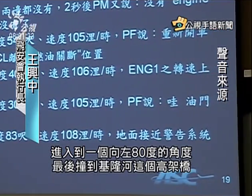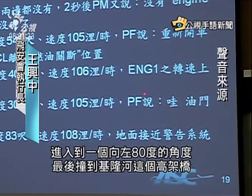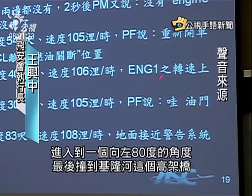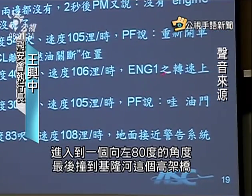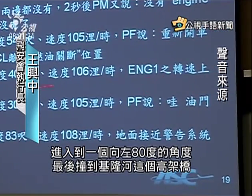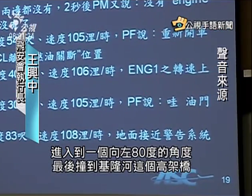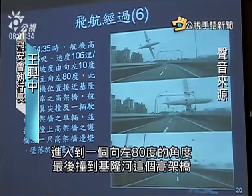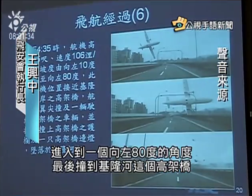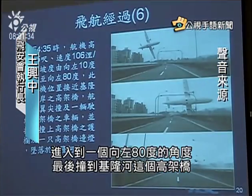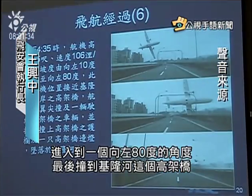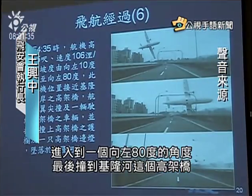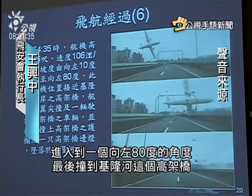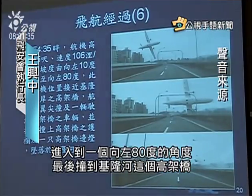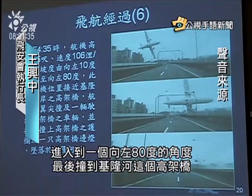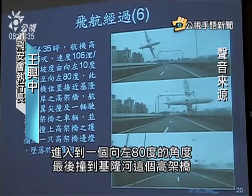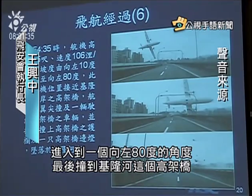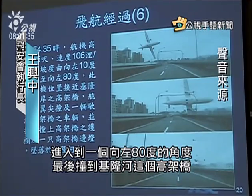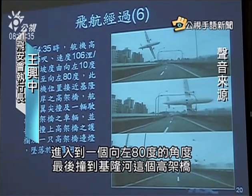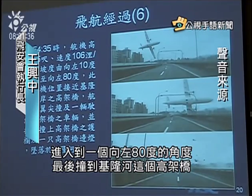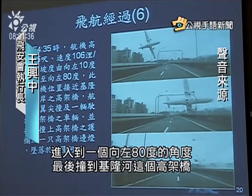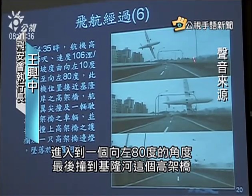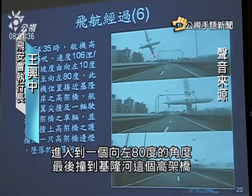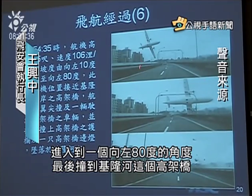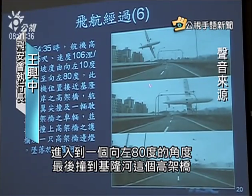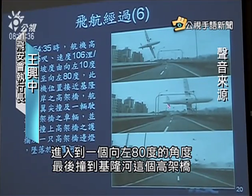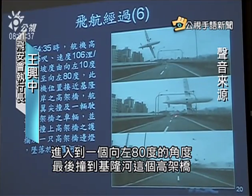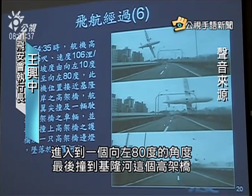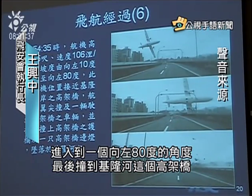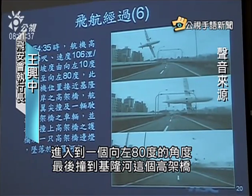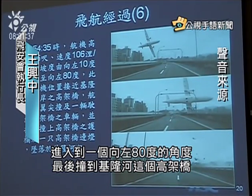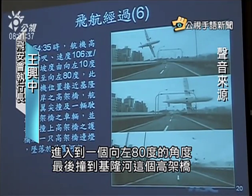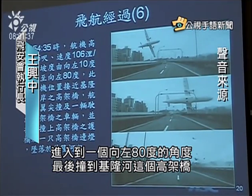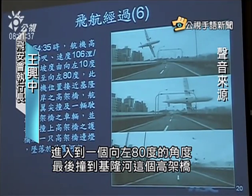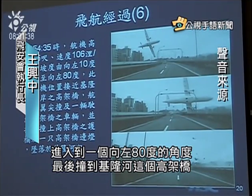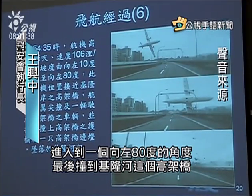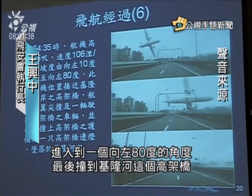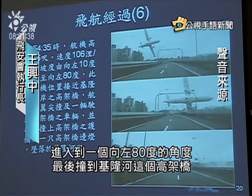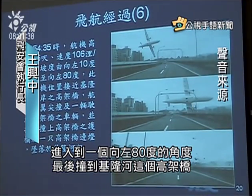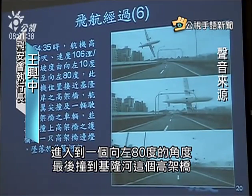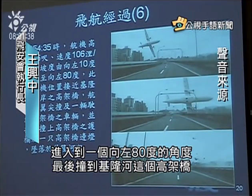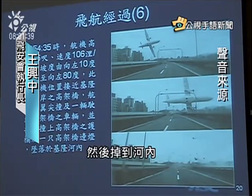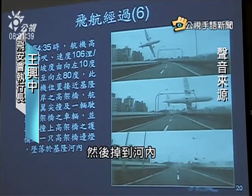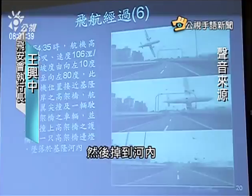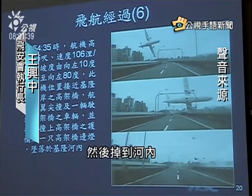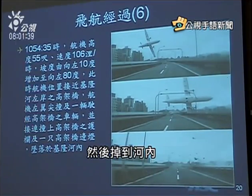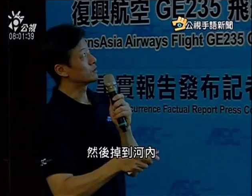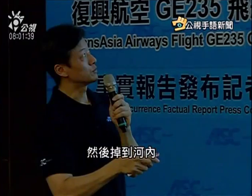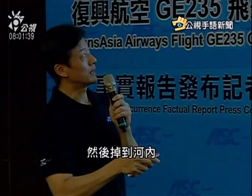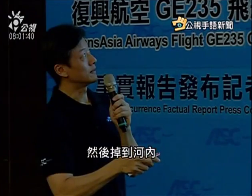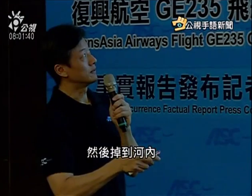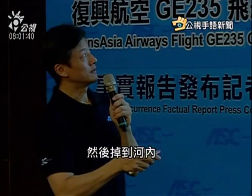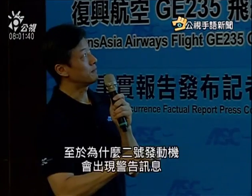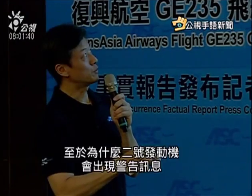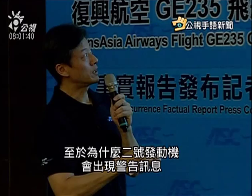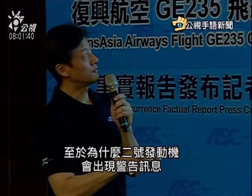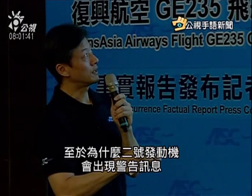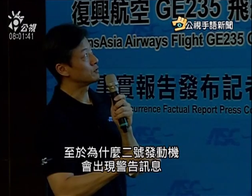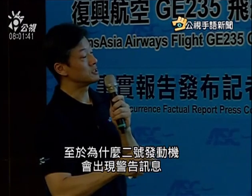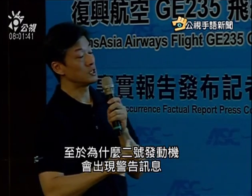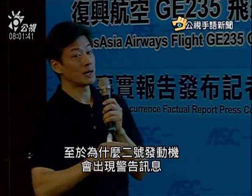的角度，然后最后撞到基隆河这个高架桥，然后掉到河内。 至于为什么2号发动机会出现警